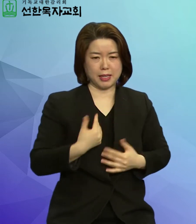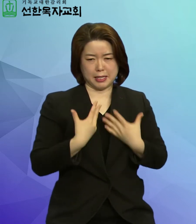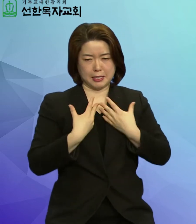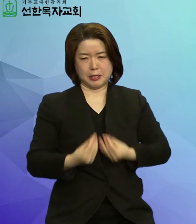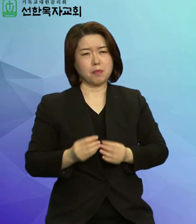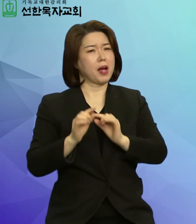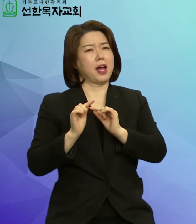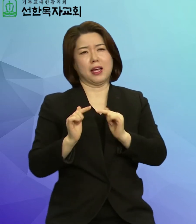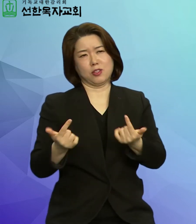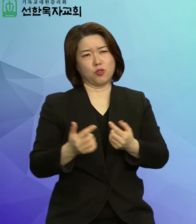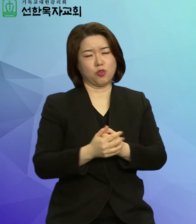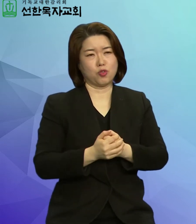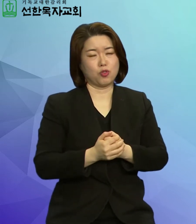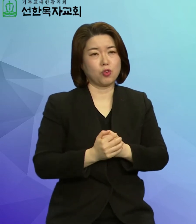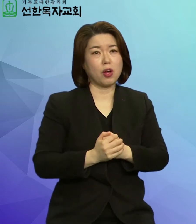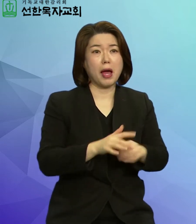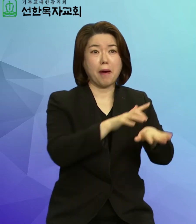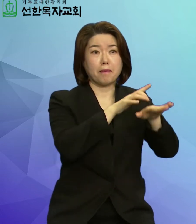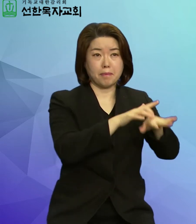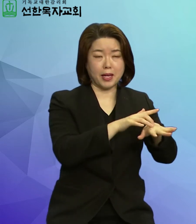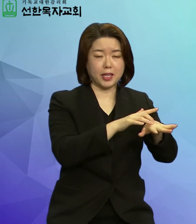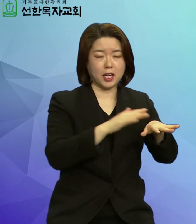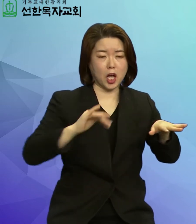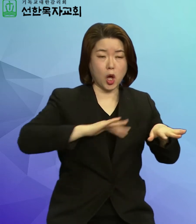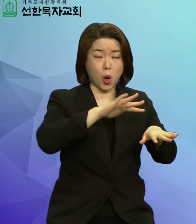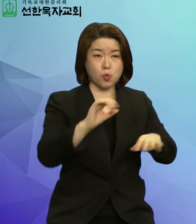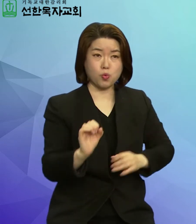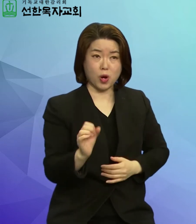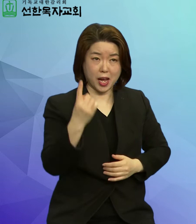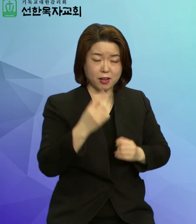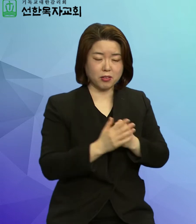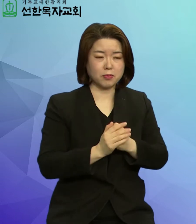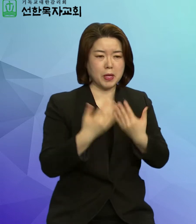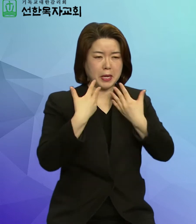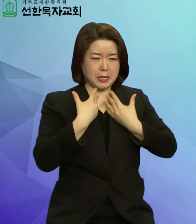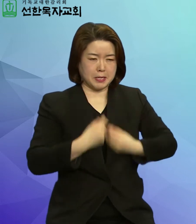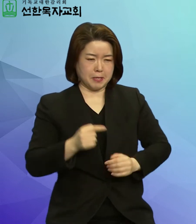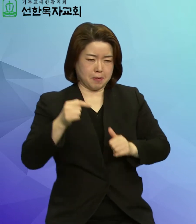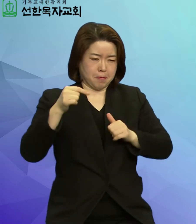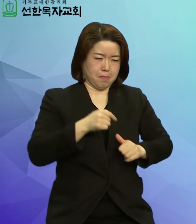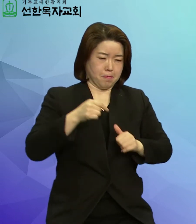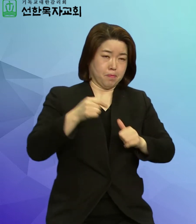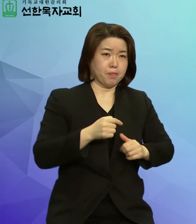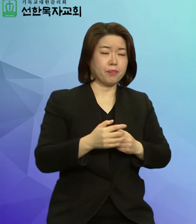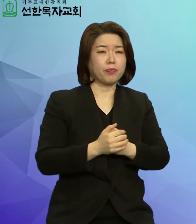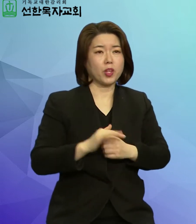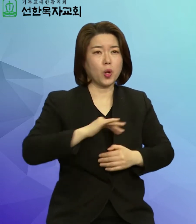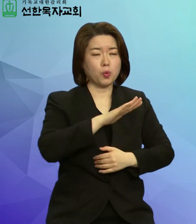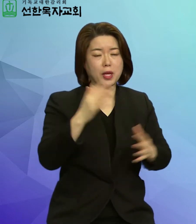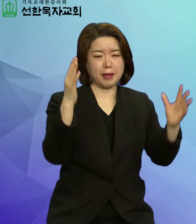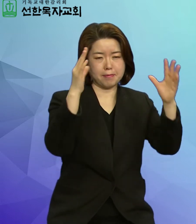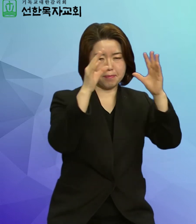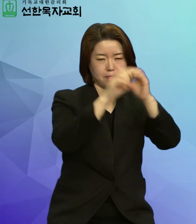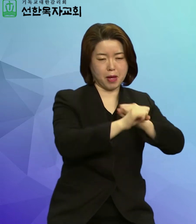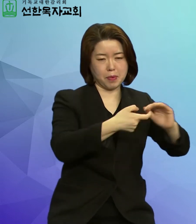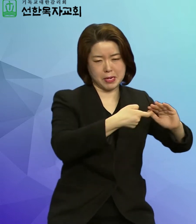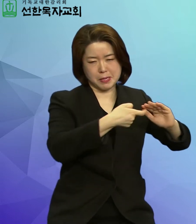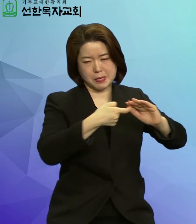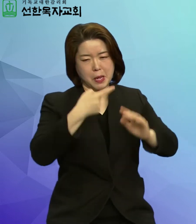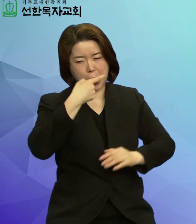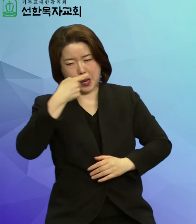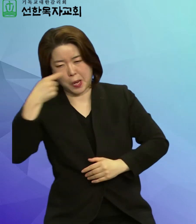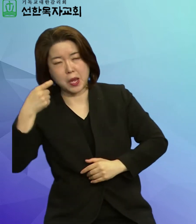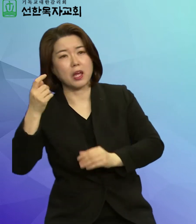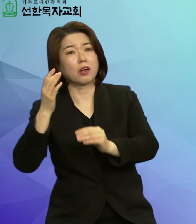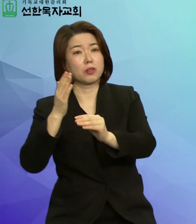있어서 내가 절망한 게 아니고 마귀가 우리로 하여금 절망하게 해서 우리를 파멸로